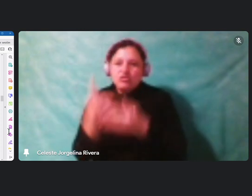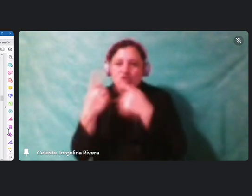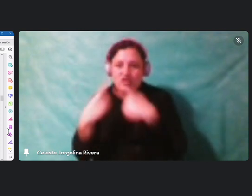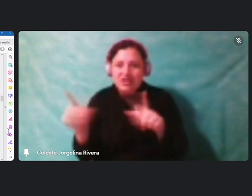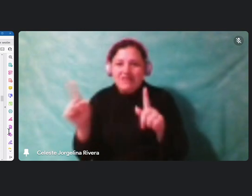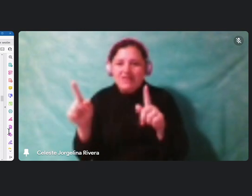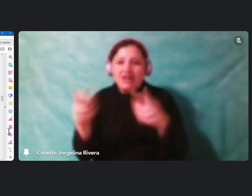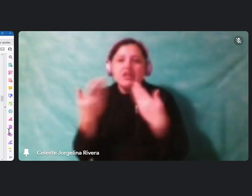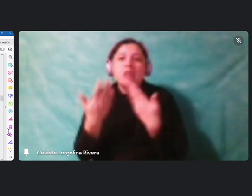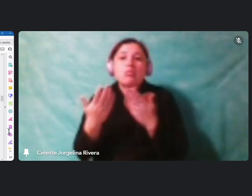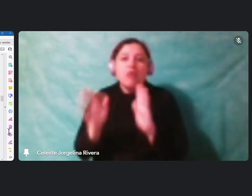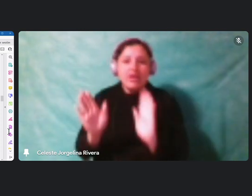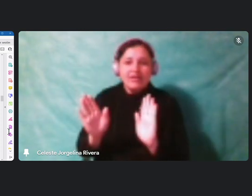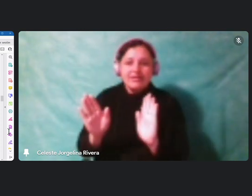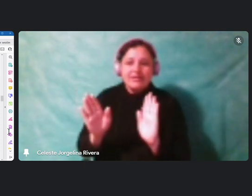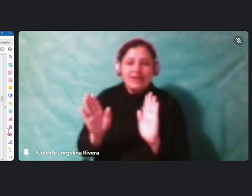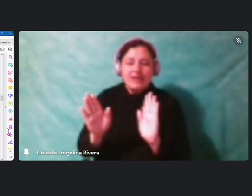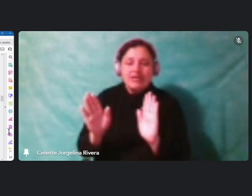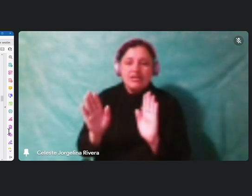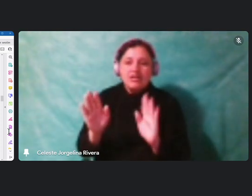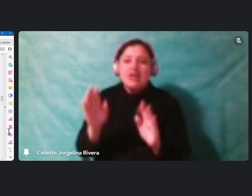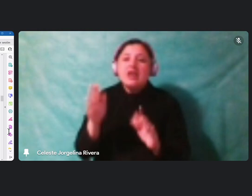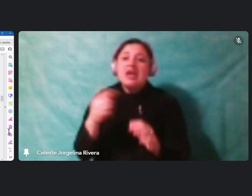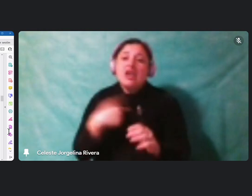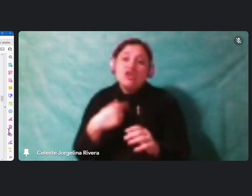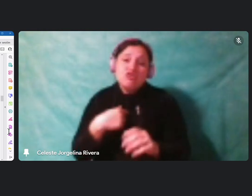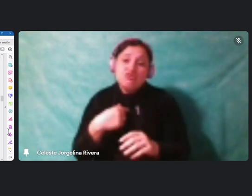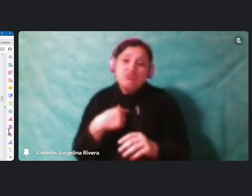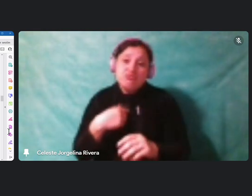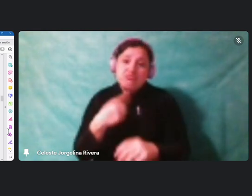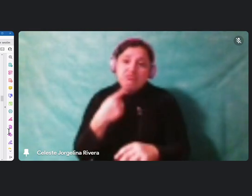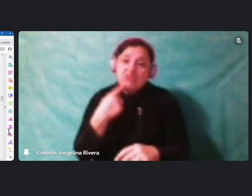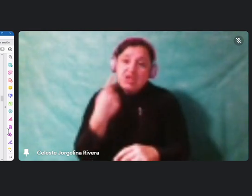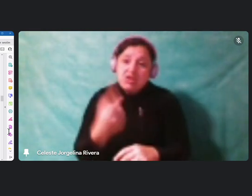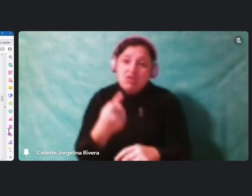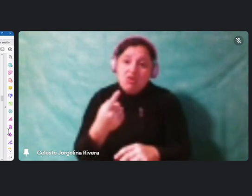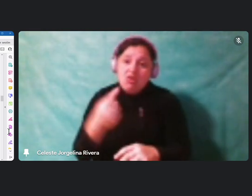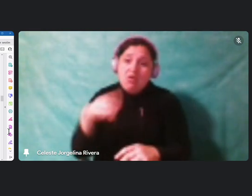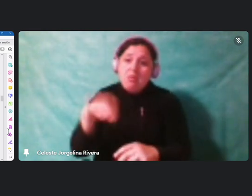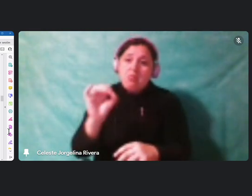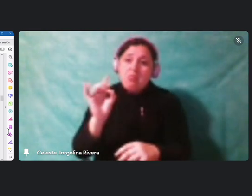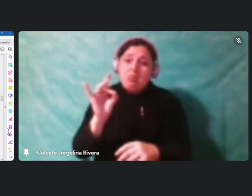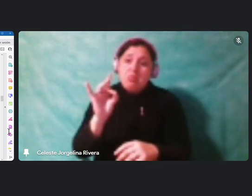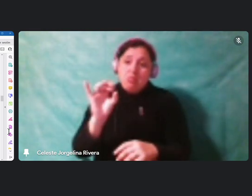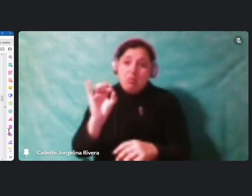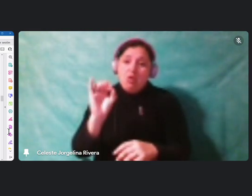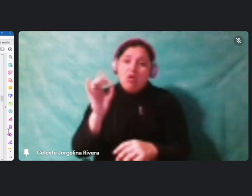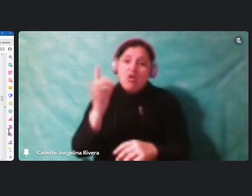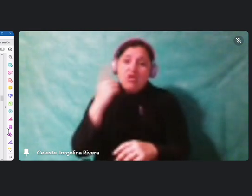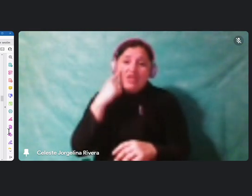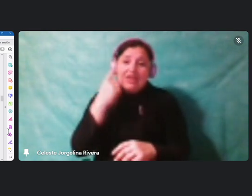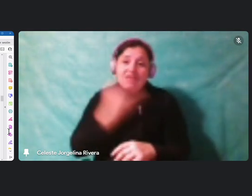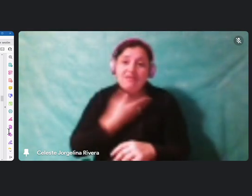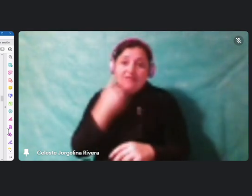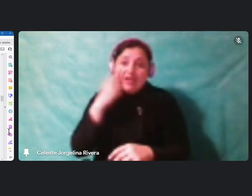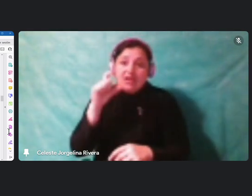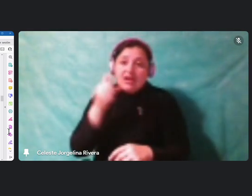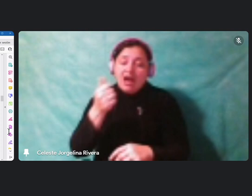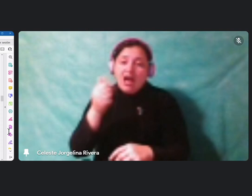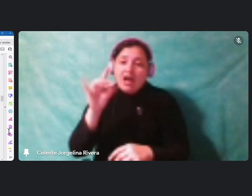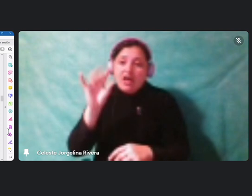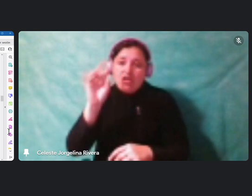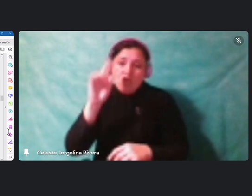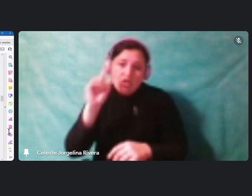sí entra, ¿sí? Que puede ser sustantivo o adjetivo, como postmodificador, ¿sí? Que es el